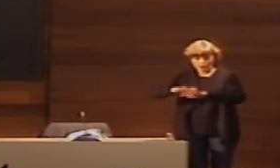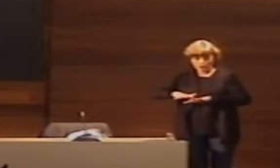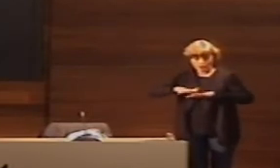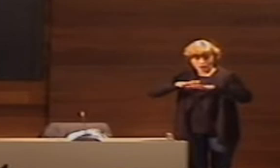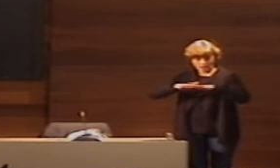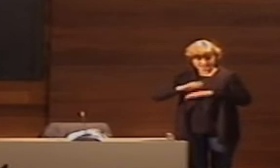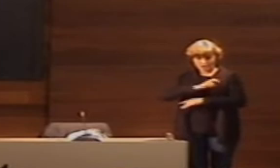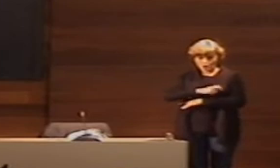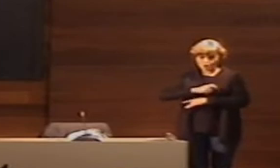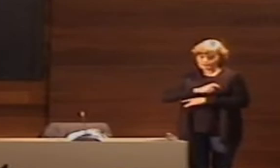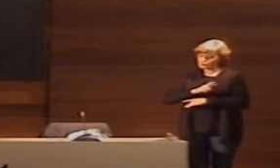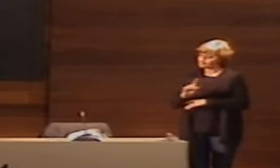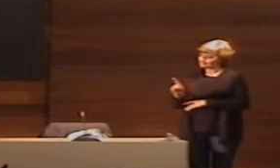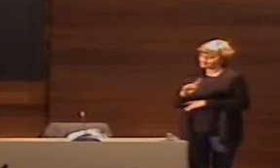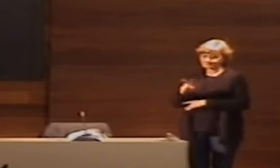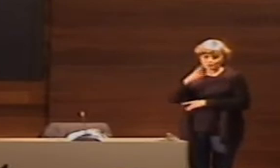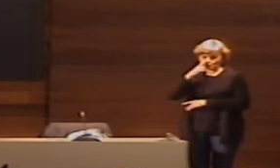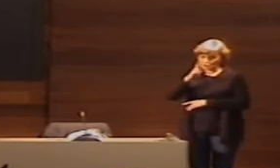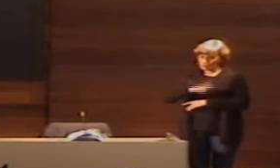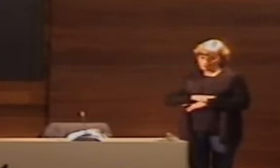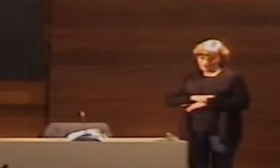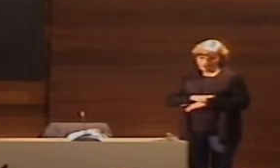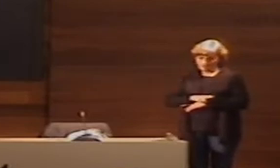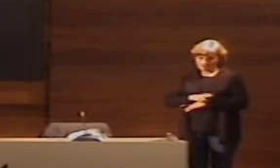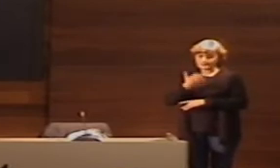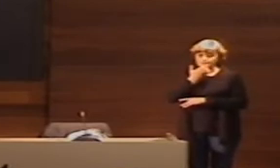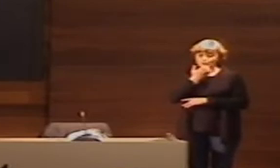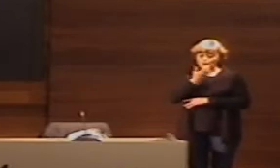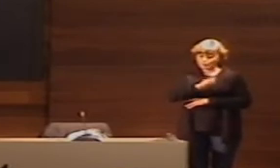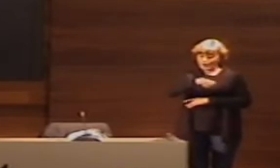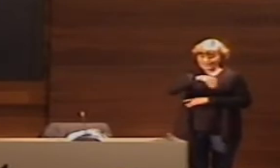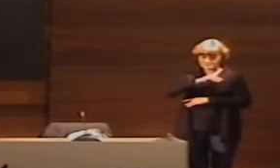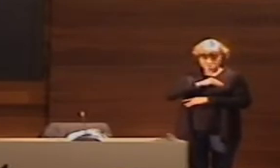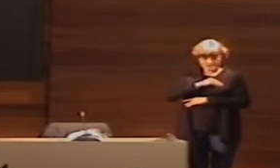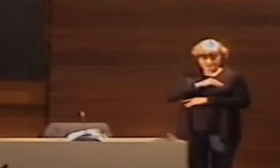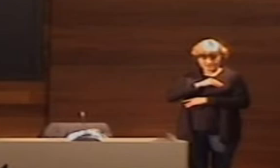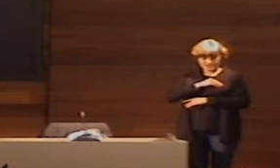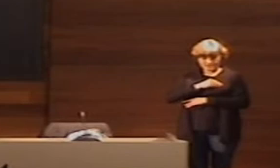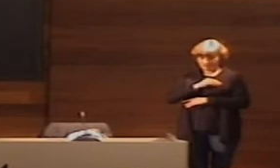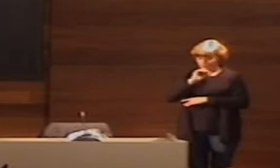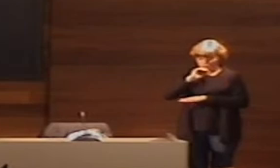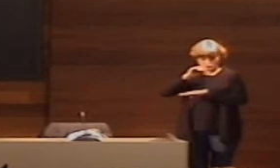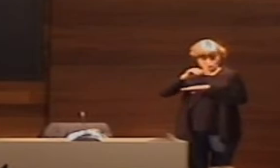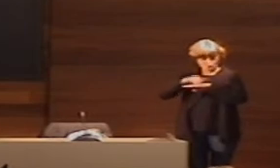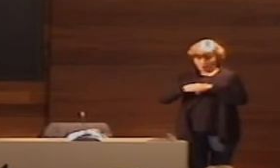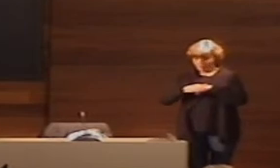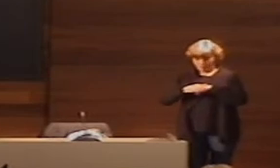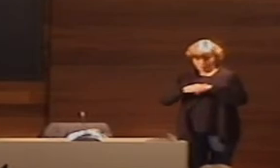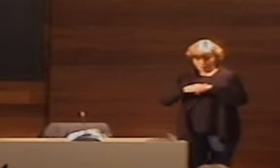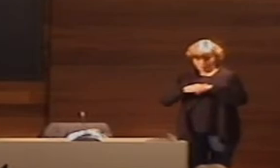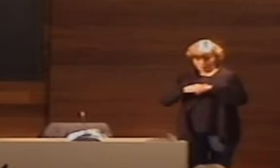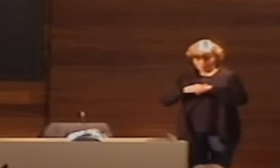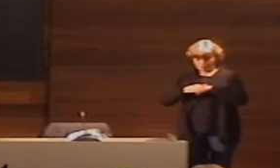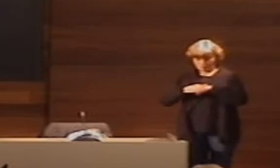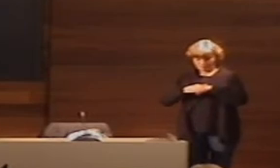consiste en que aquellos países que están en senda de incumplimiento, y España es uno de ellos, van a recibir un monitoreo y